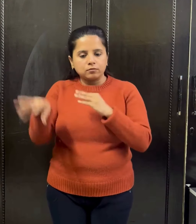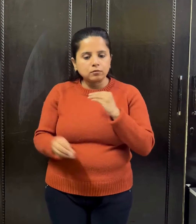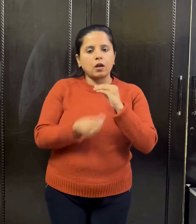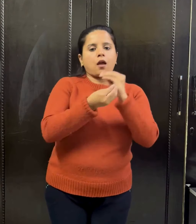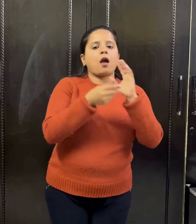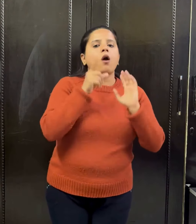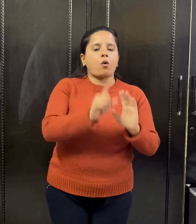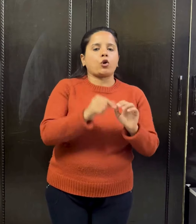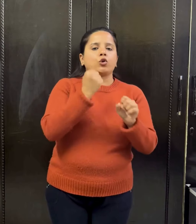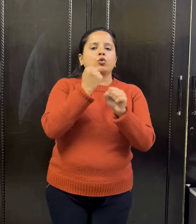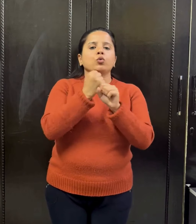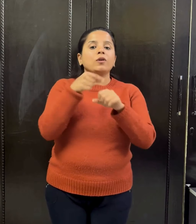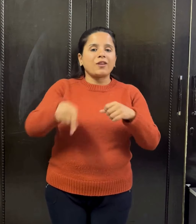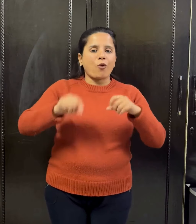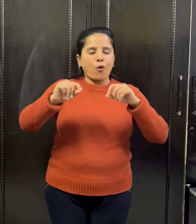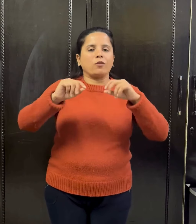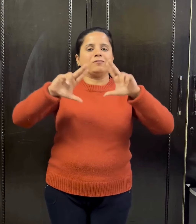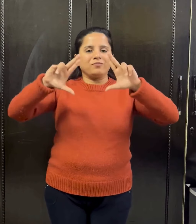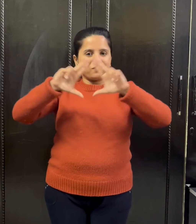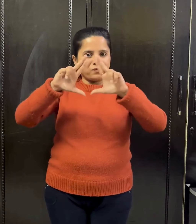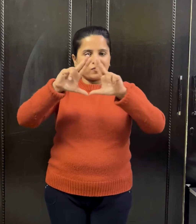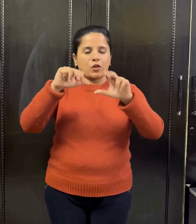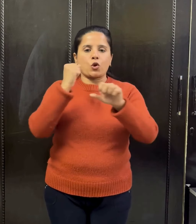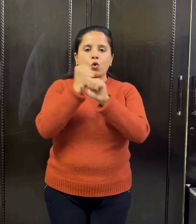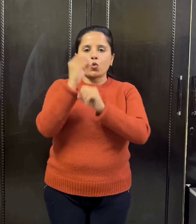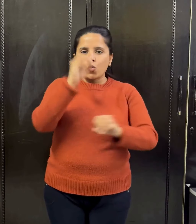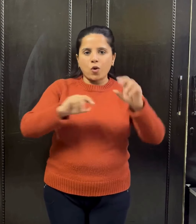गूगल ड्राइव फोल्डर में रखें और लिंक प्रोवाइड करें।